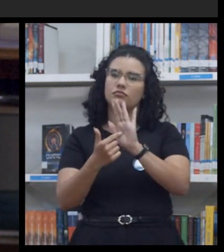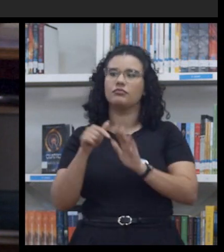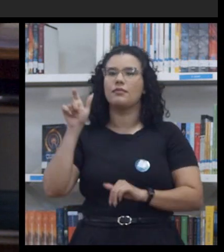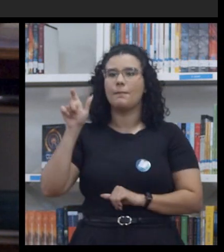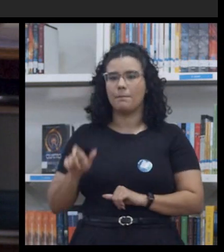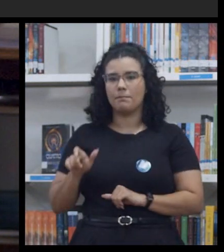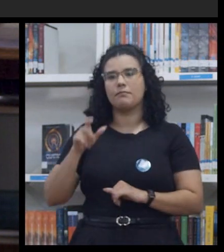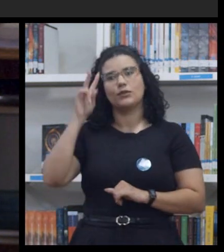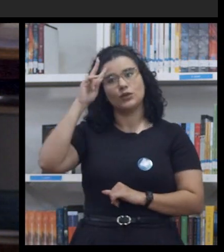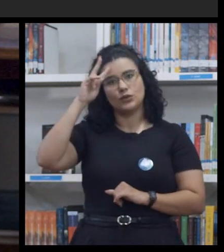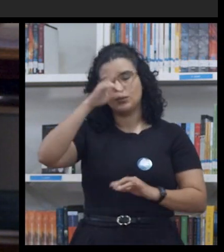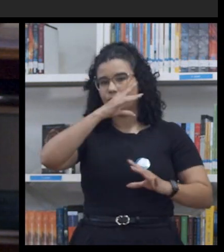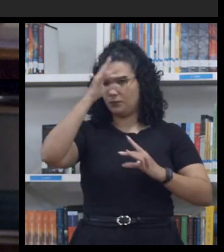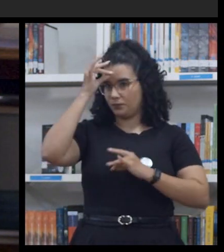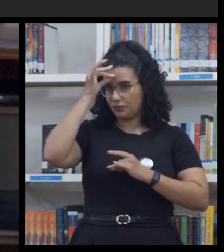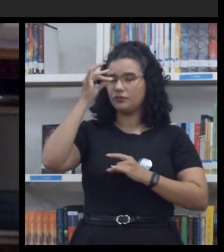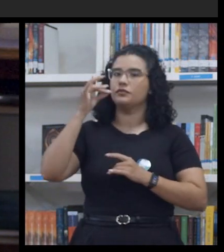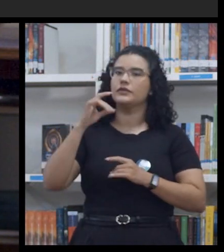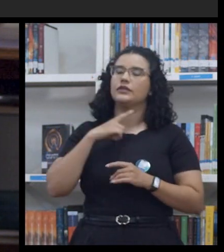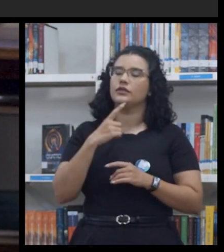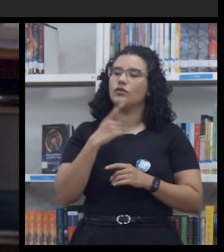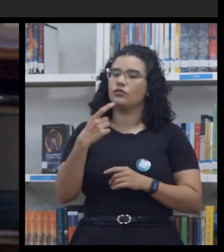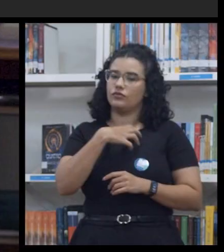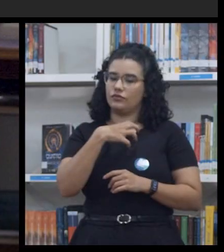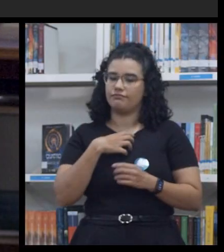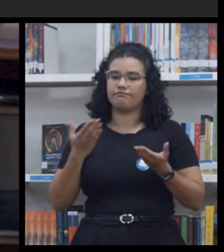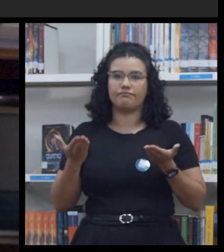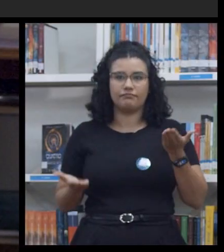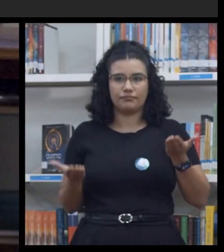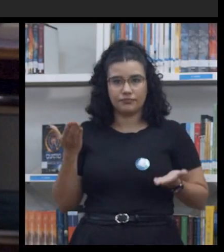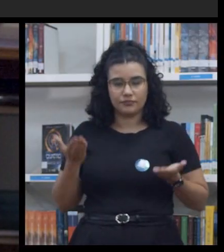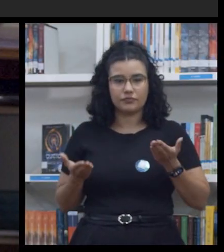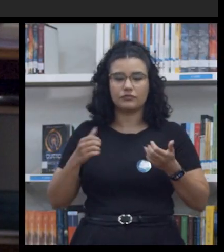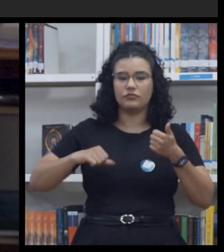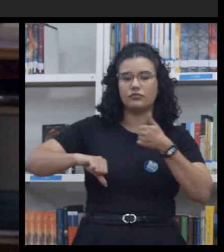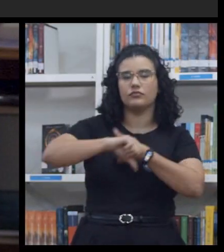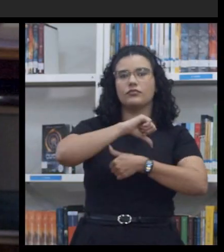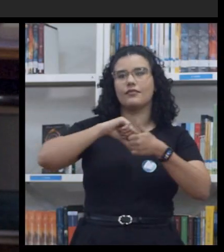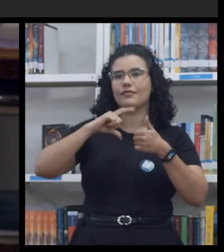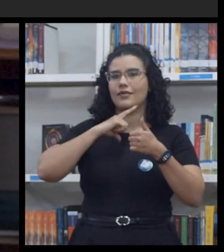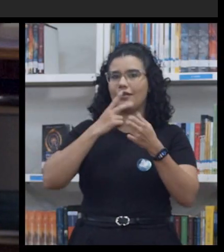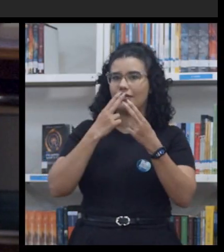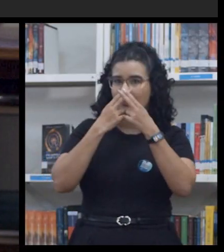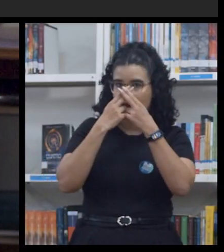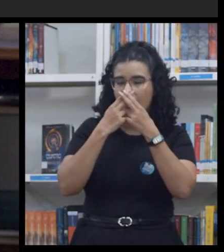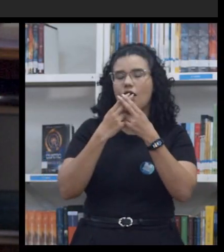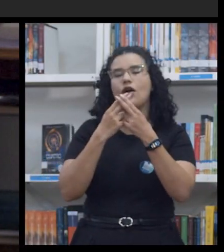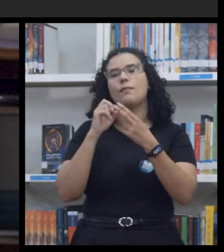personagens que saem de um estado de equilíbrio, passam por um trauma ou por